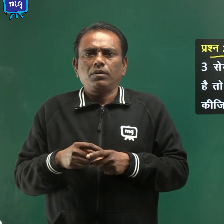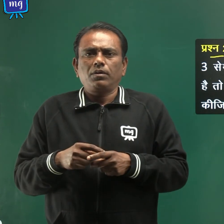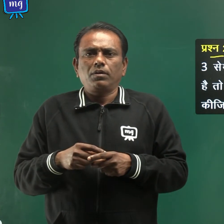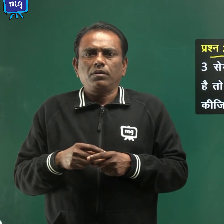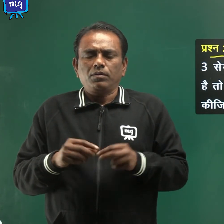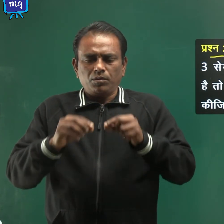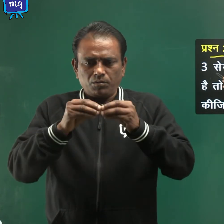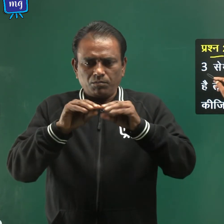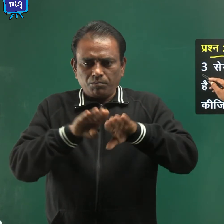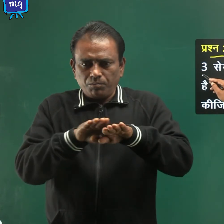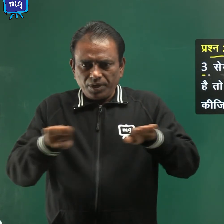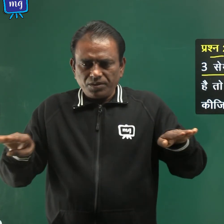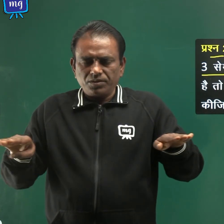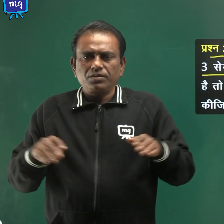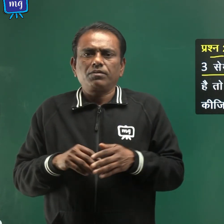का आधार